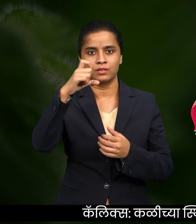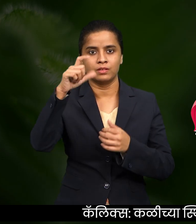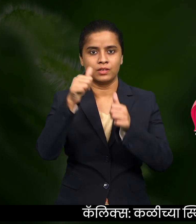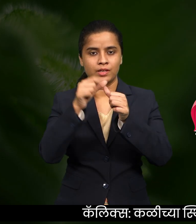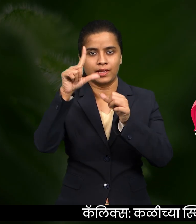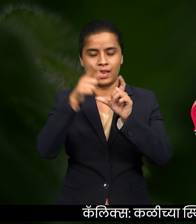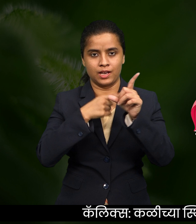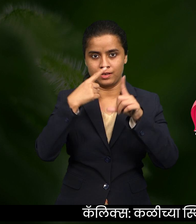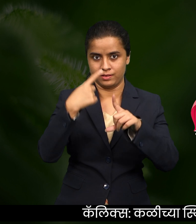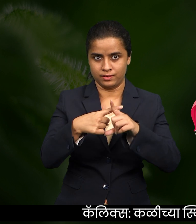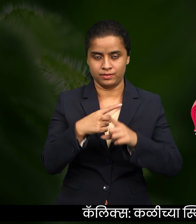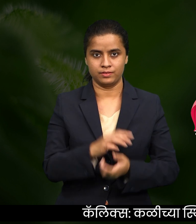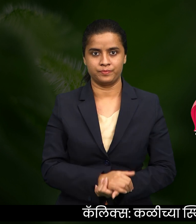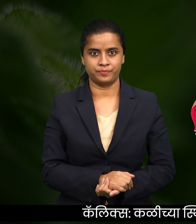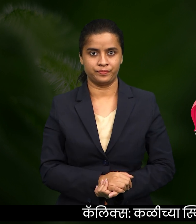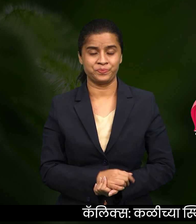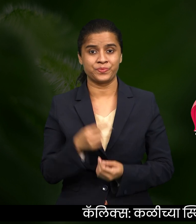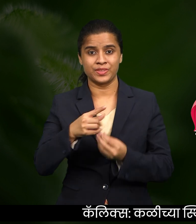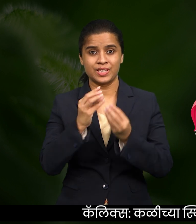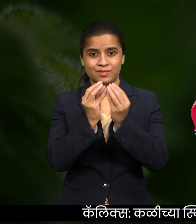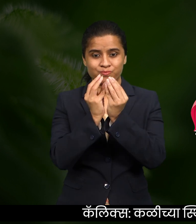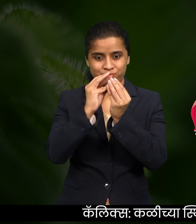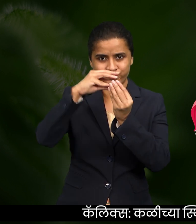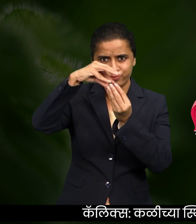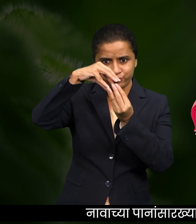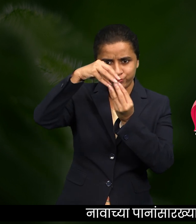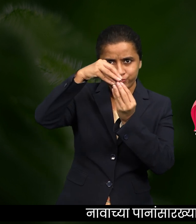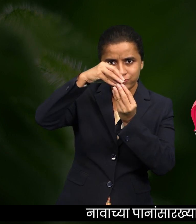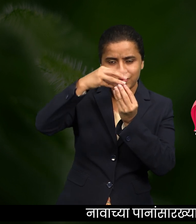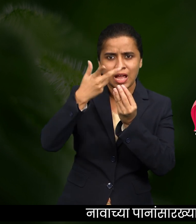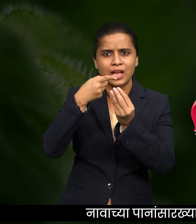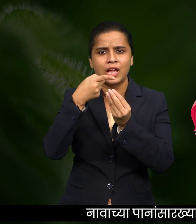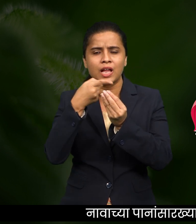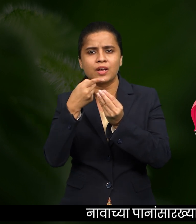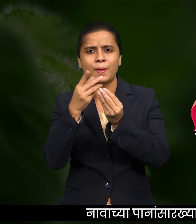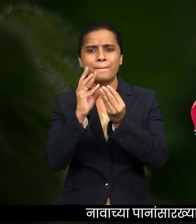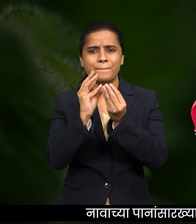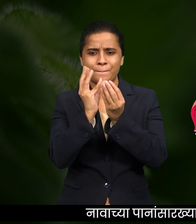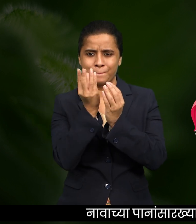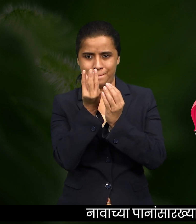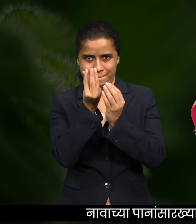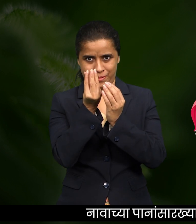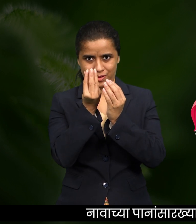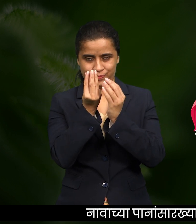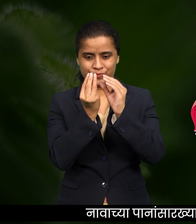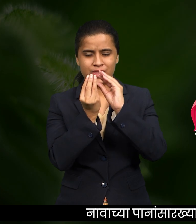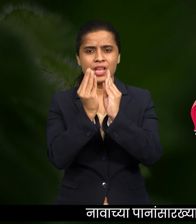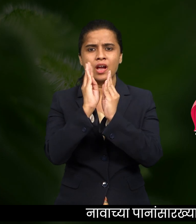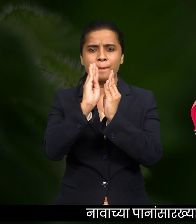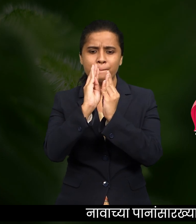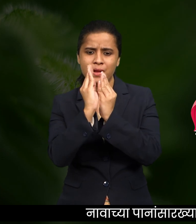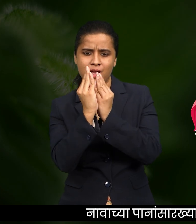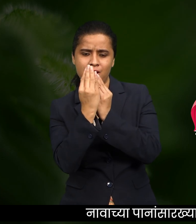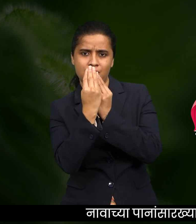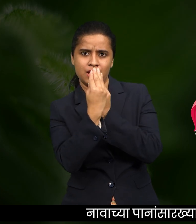कॅलिक्स कळीच्या स्थिती पाकळ्या हिरव्या सेपल्स नावाच्या पानासारख्या भागांनी झाकलेल्या असतात.